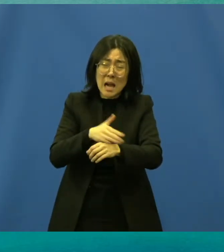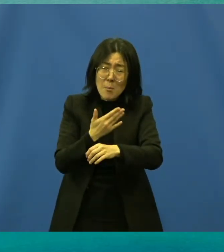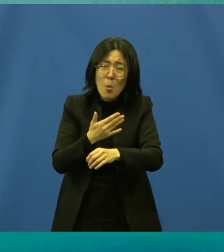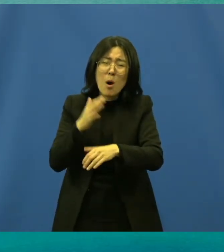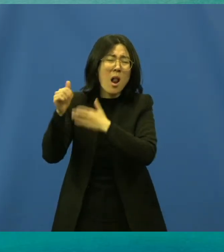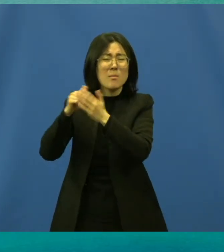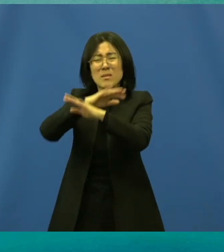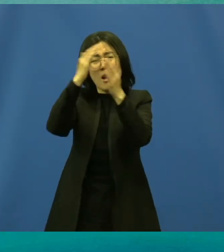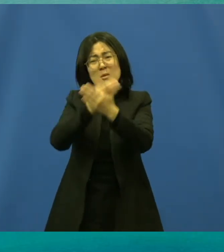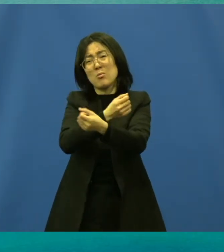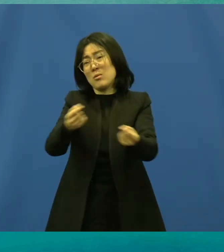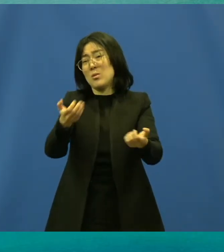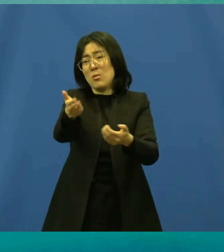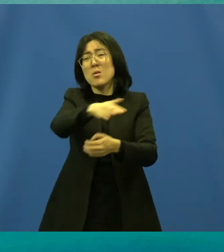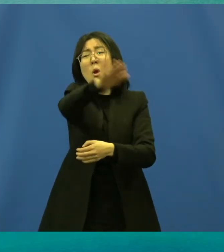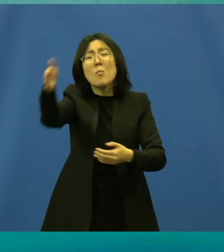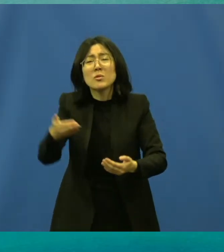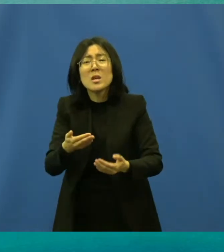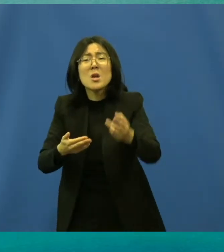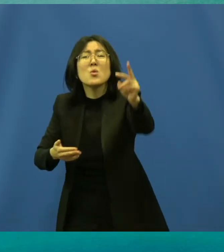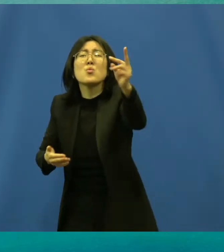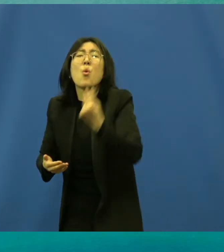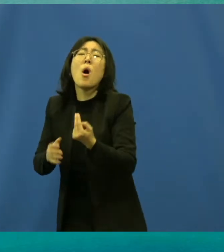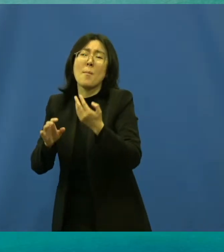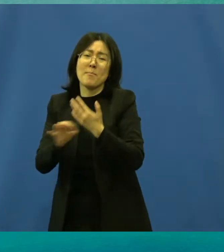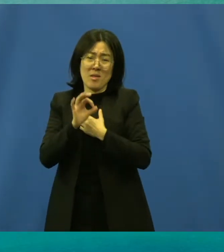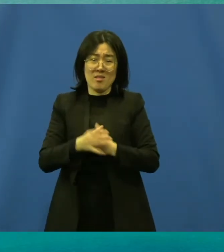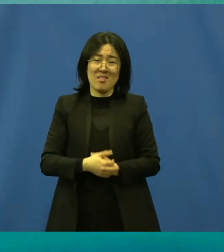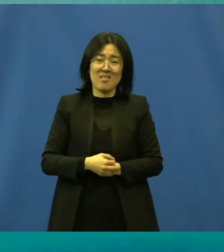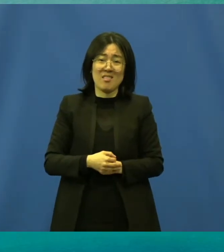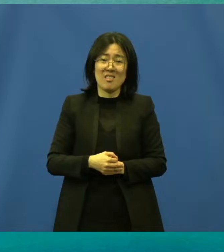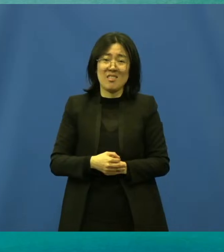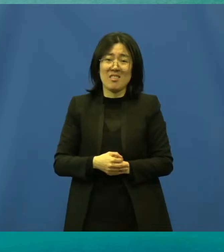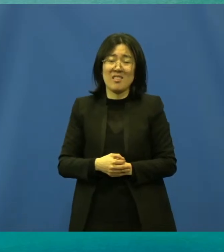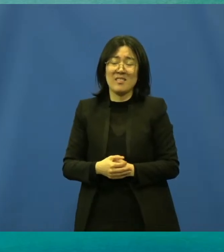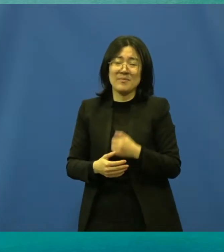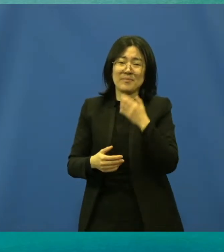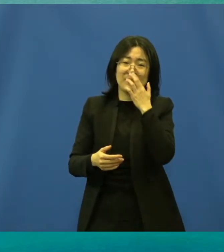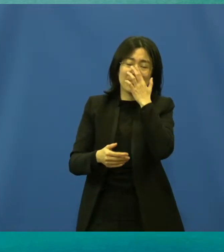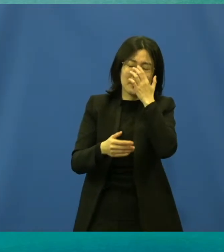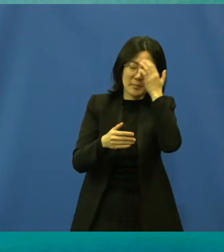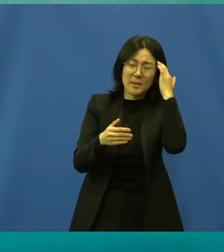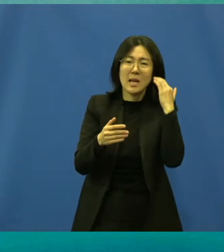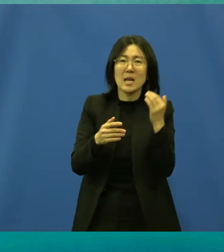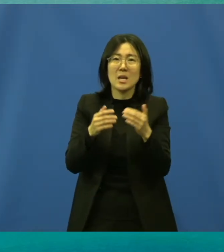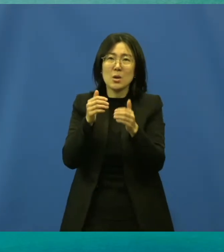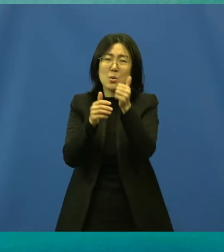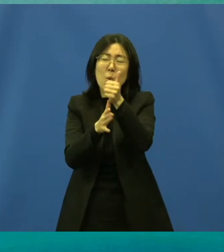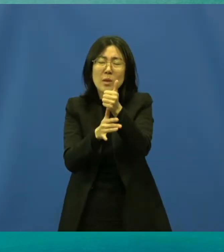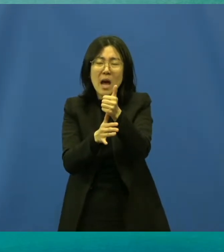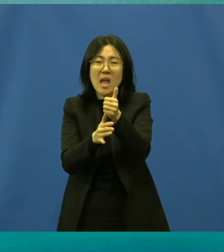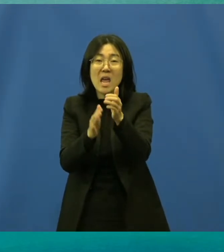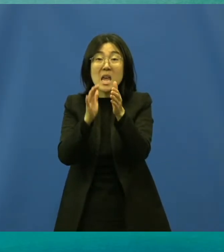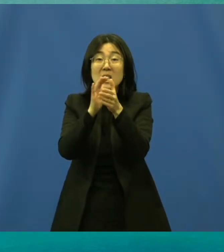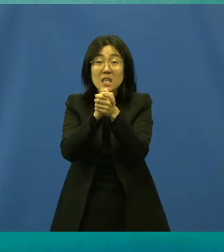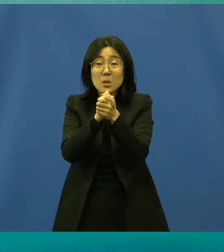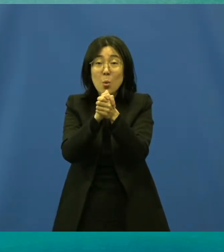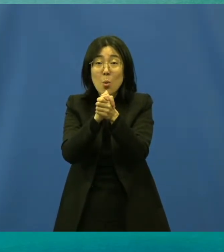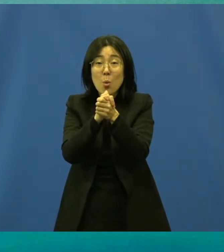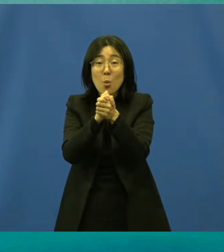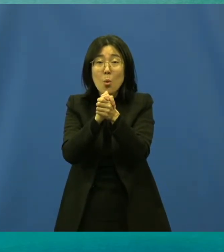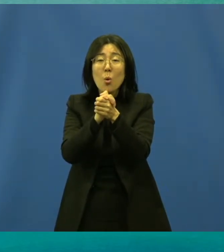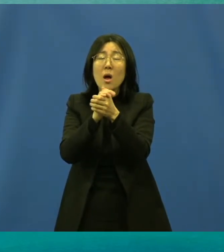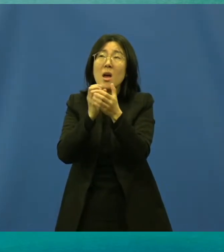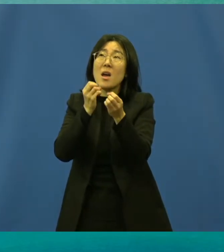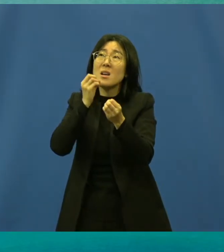뱃속에서 기도했던 그 부르짖음에 요나의 기도를 응답하셨던 그 하나님, 오늘 또 우리가 이